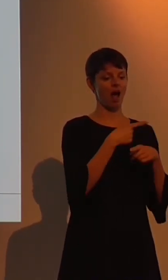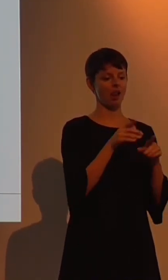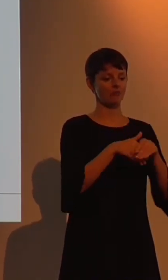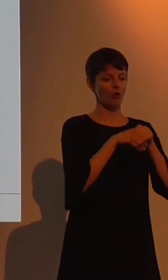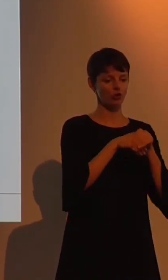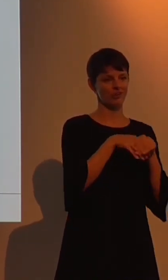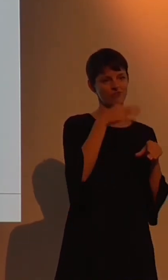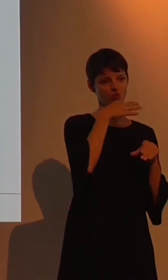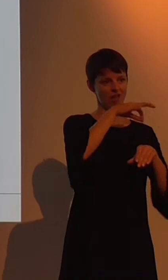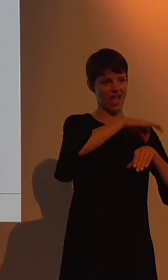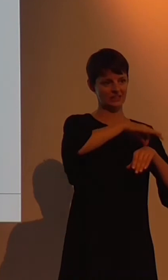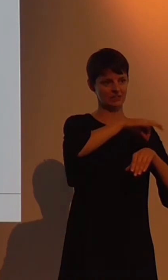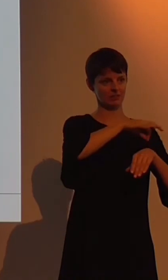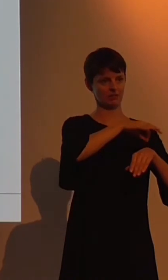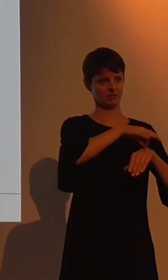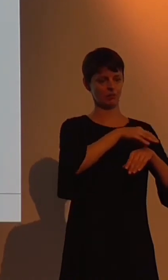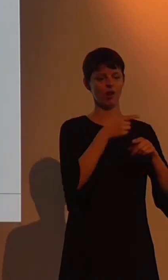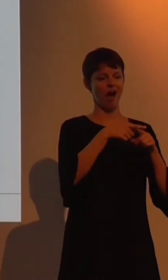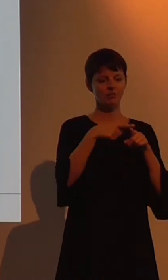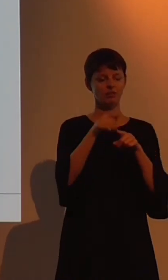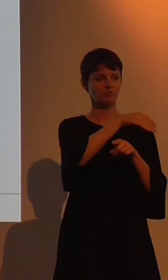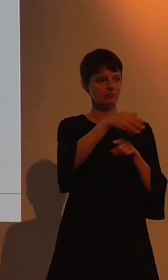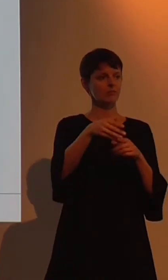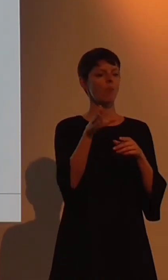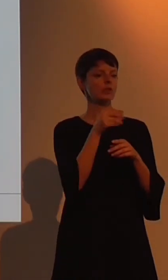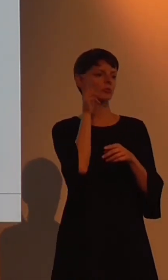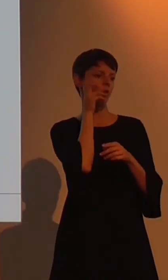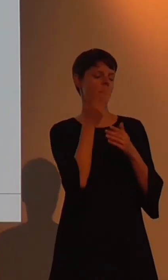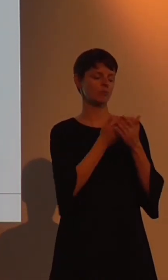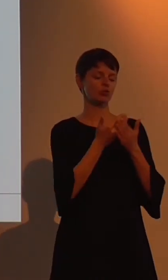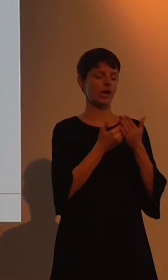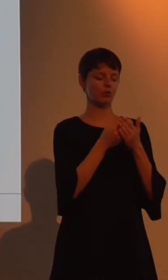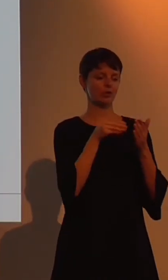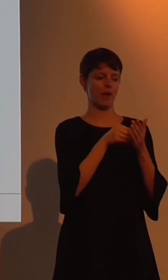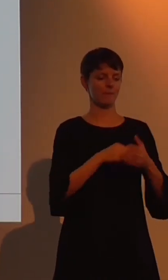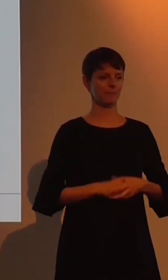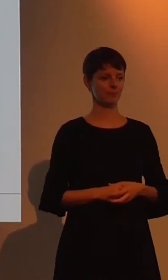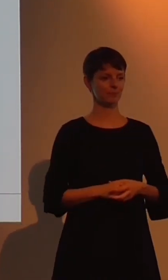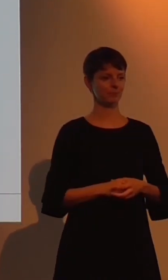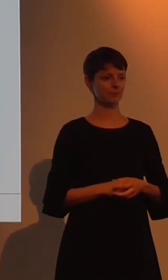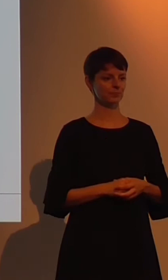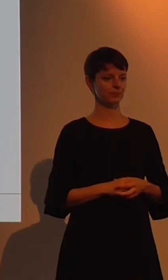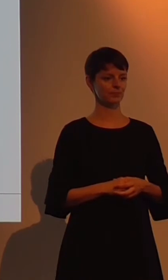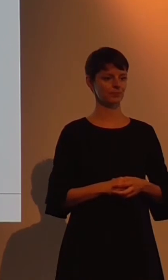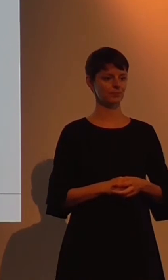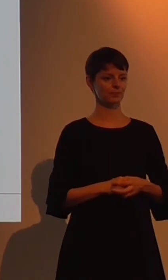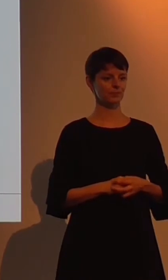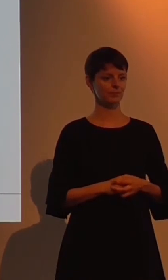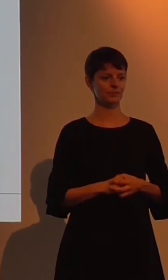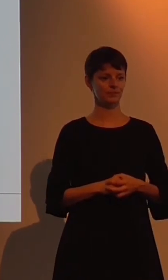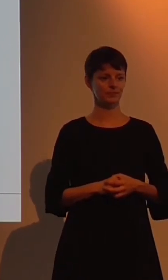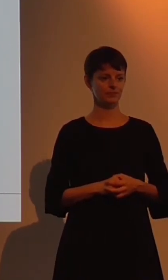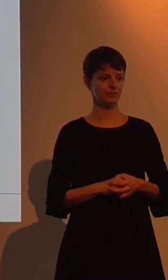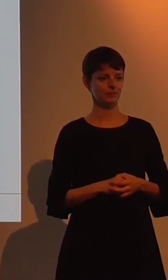weiterer Meilenstein, der jetzt auf diesem Chart gar nicht gezeigt wird, ist, dass wir im Jahr 2016 auch hier eine Internationalisierung